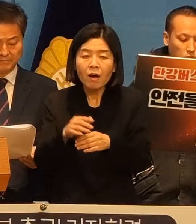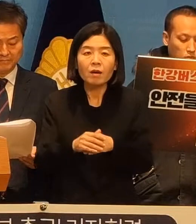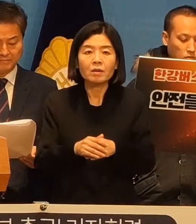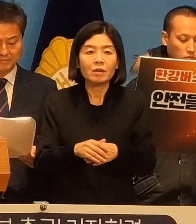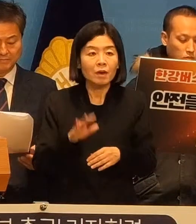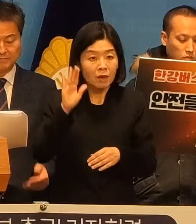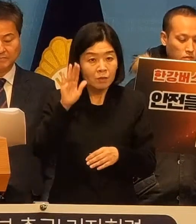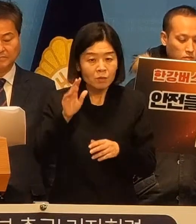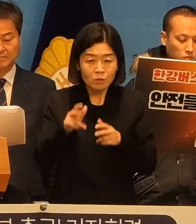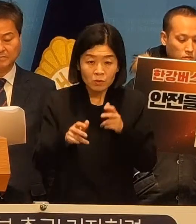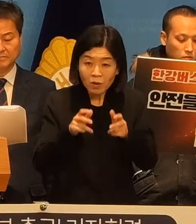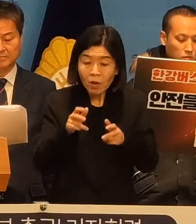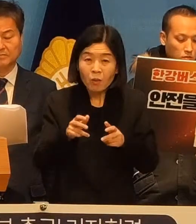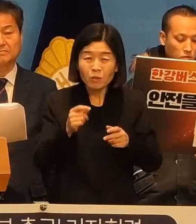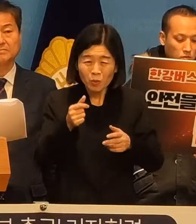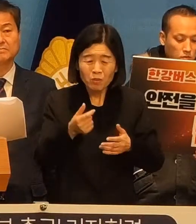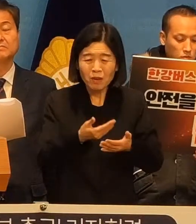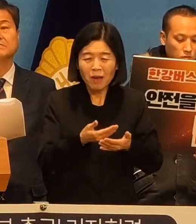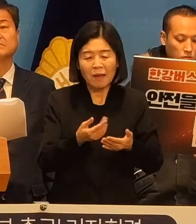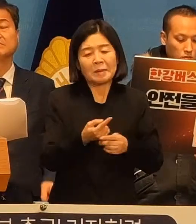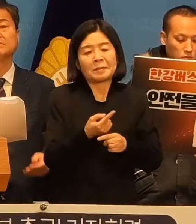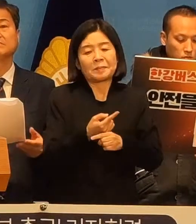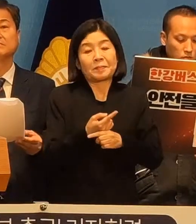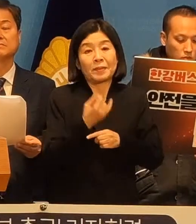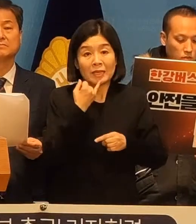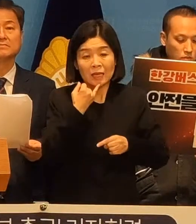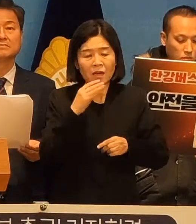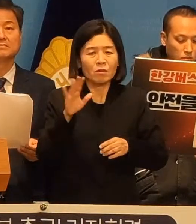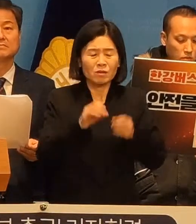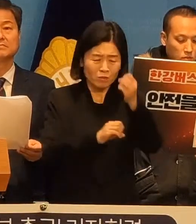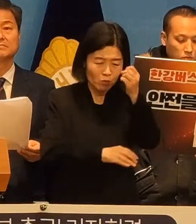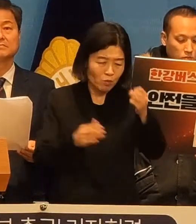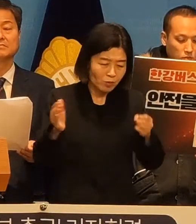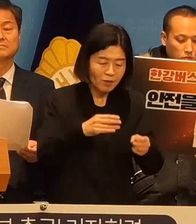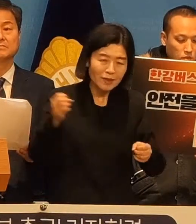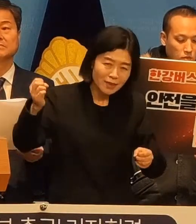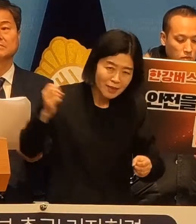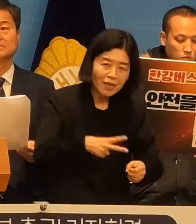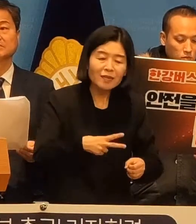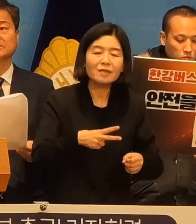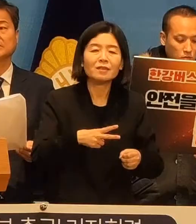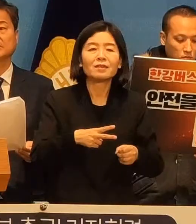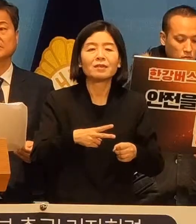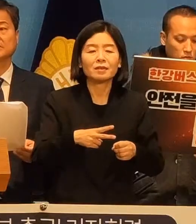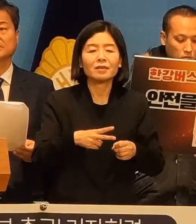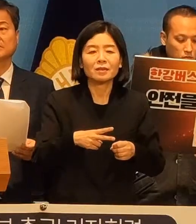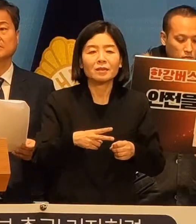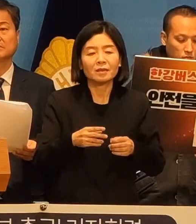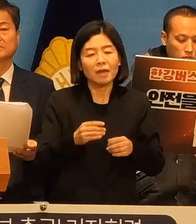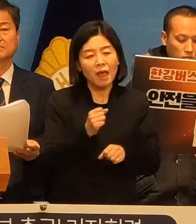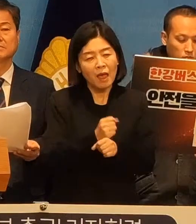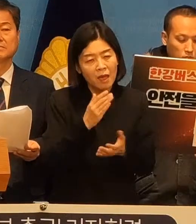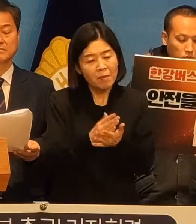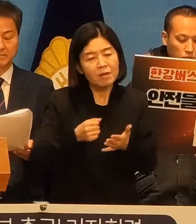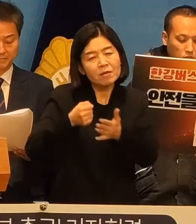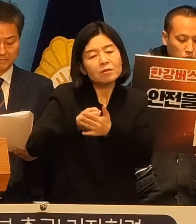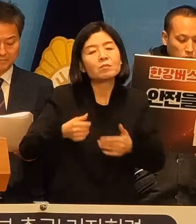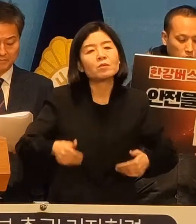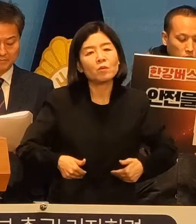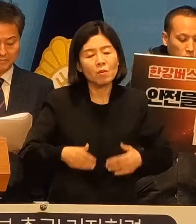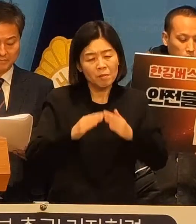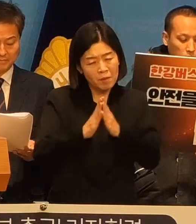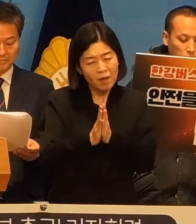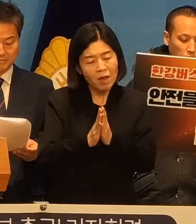조금만 손보면 되는 사업이 아니라 근본부터 재검토해야 할 사업으로 규정함을 보여줍니다.